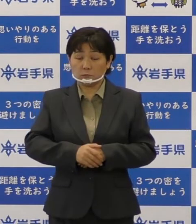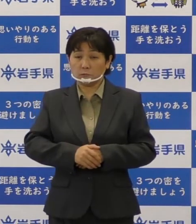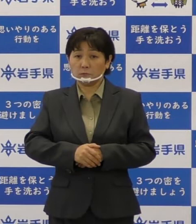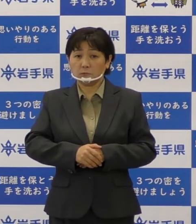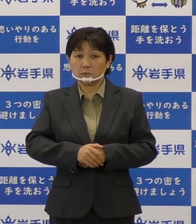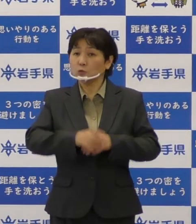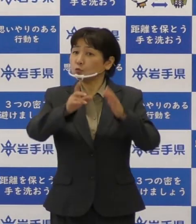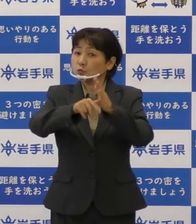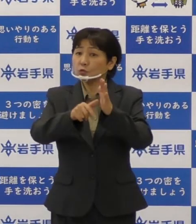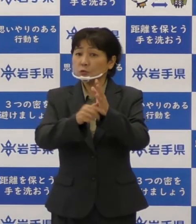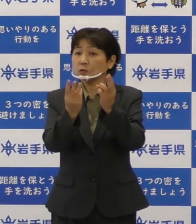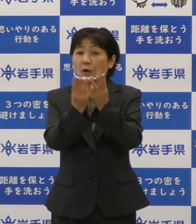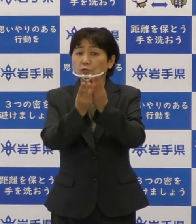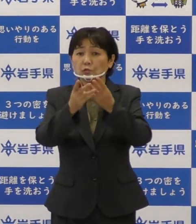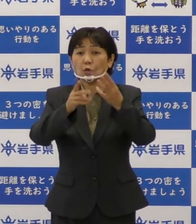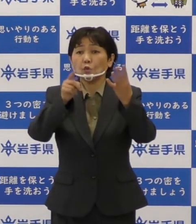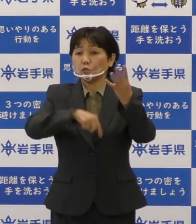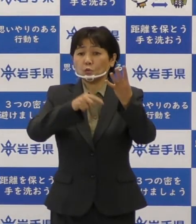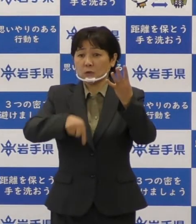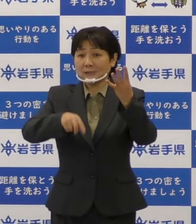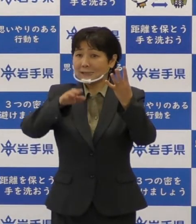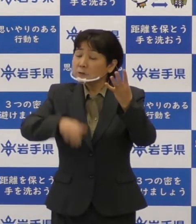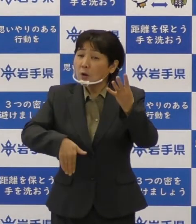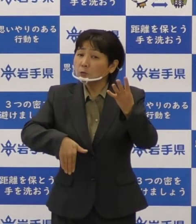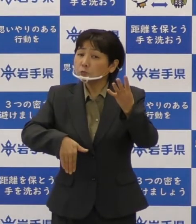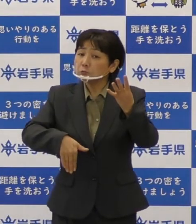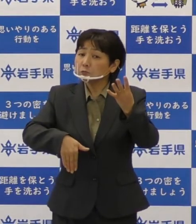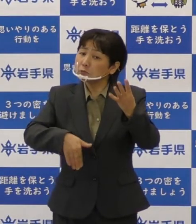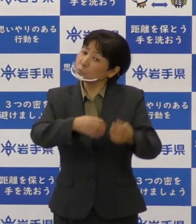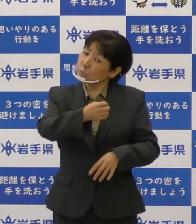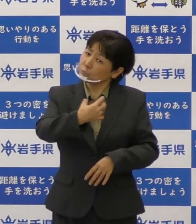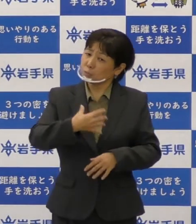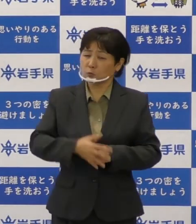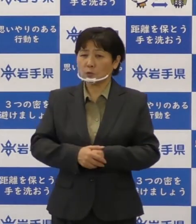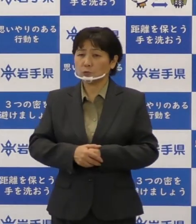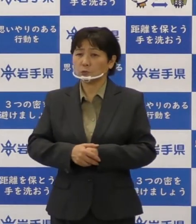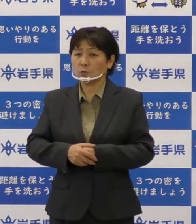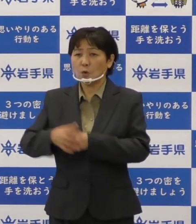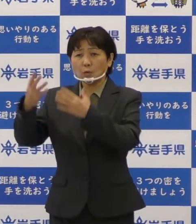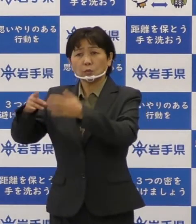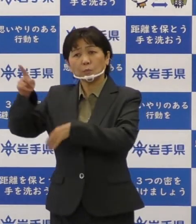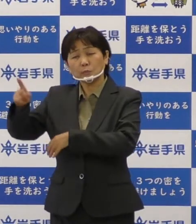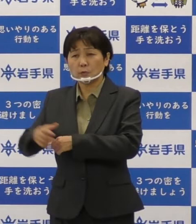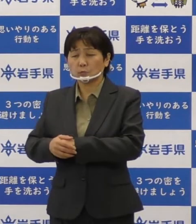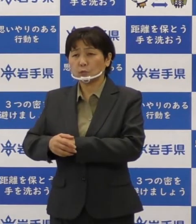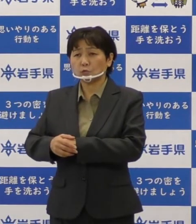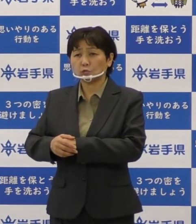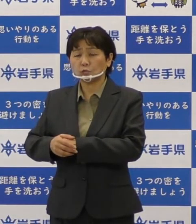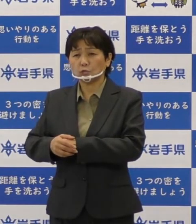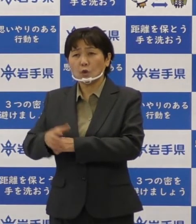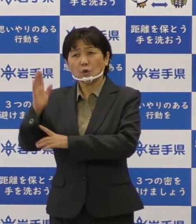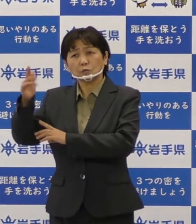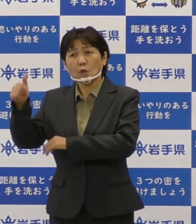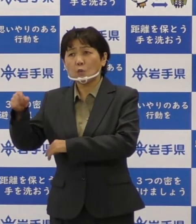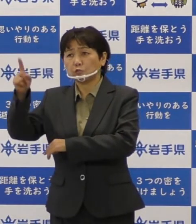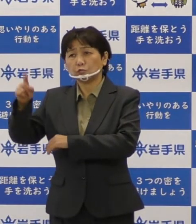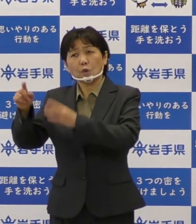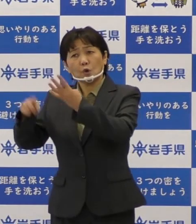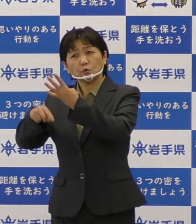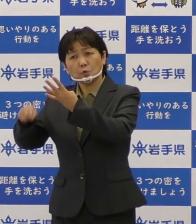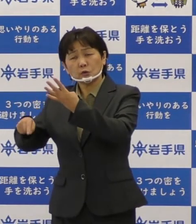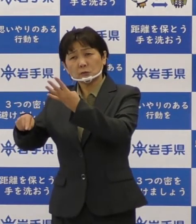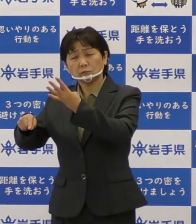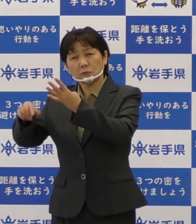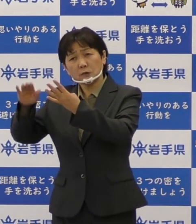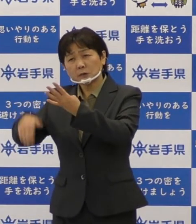ないんですよね。だから国として内閣府としての趣旨は、緊急事態宣言対